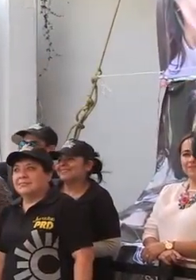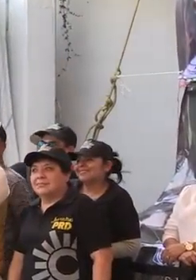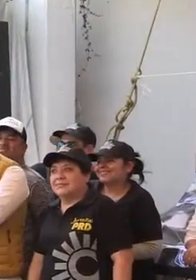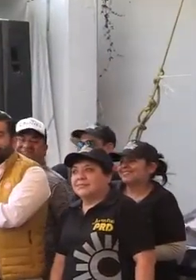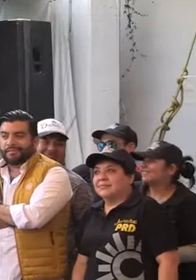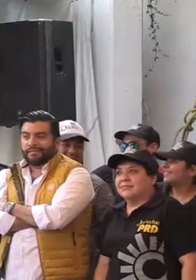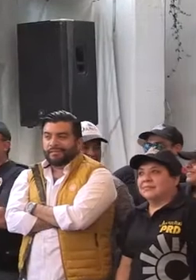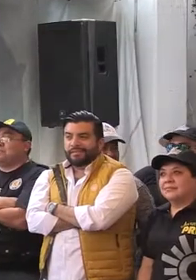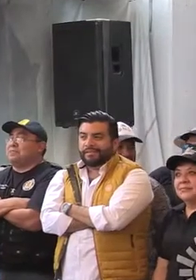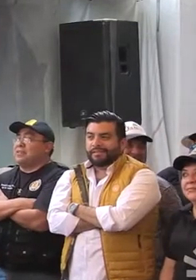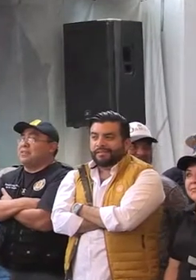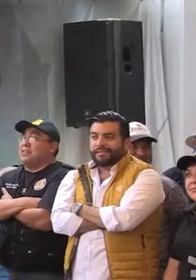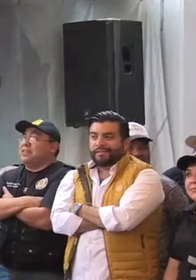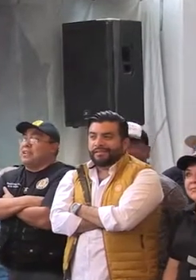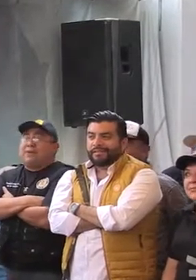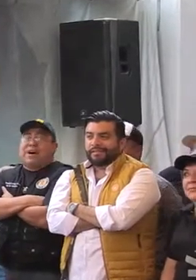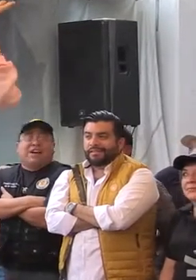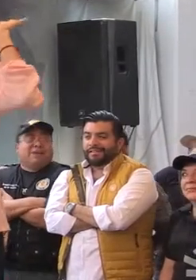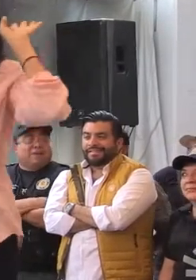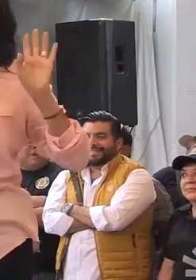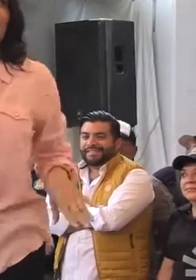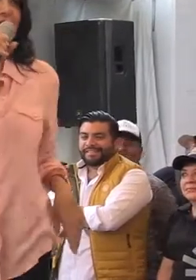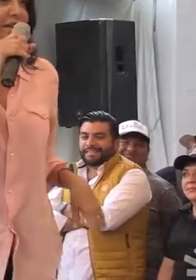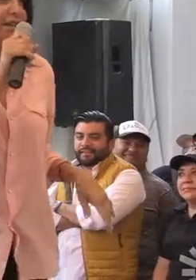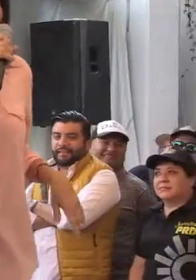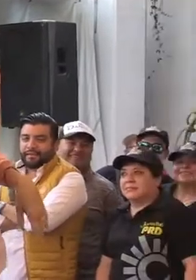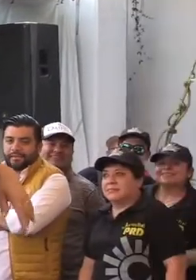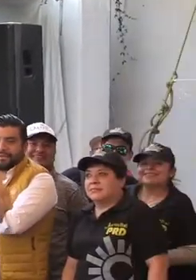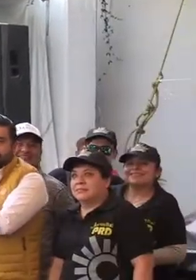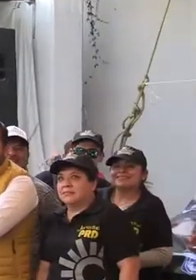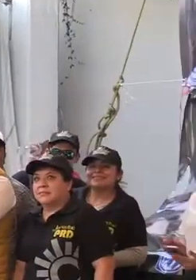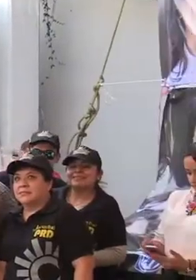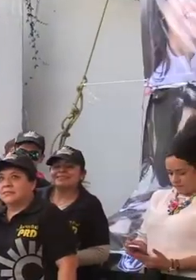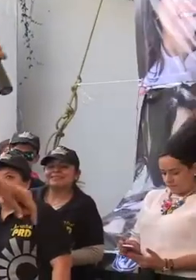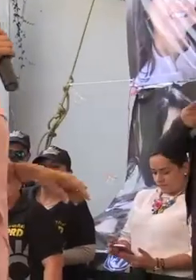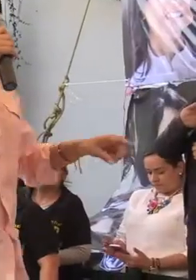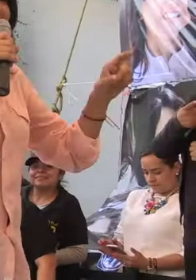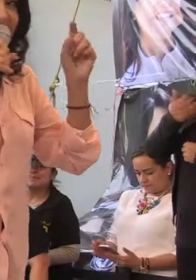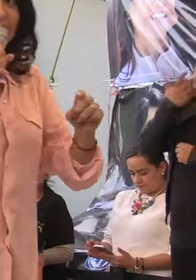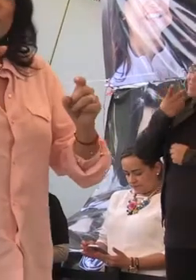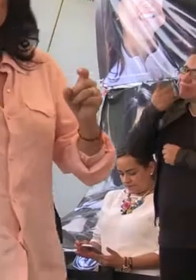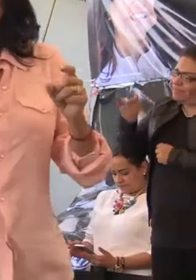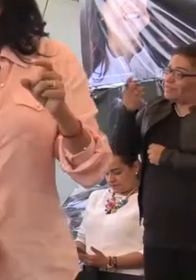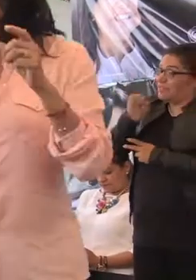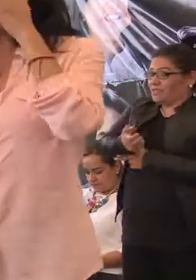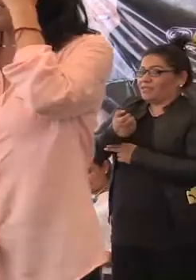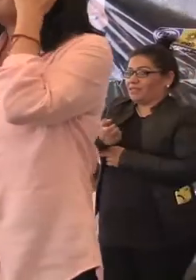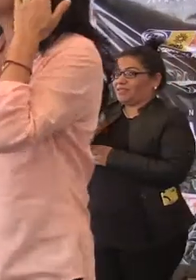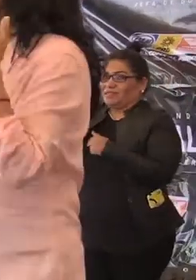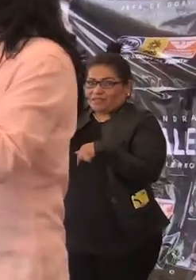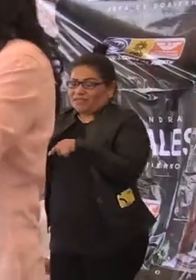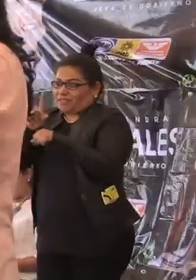ahí, ¿verdad? Ya levantaron varias manos, pero yo no los vi. Bueno, pues les quiero decir que eso que